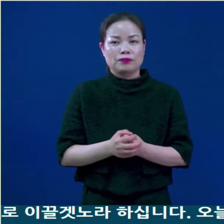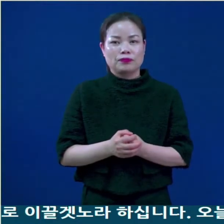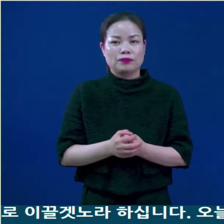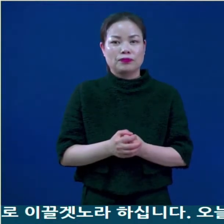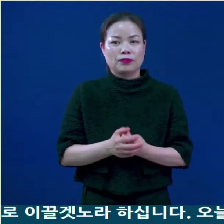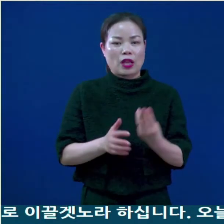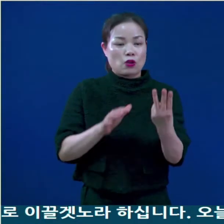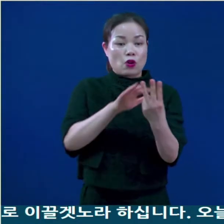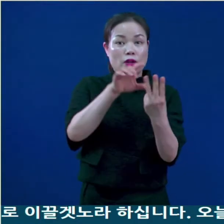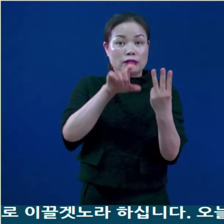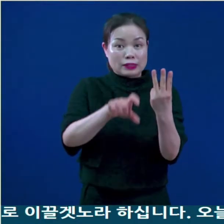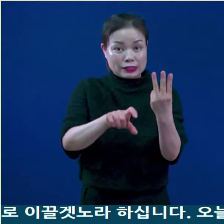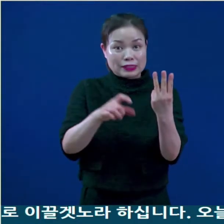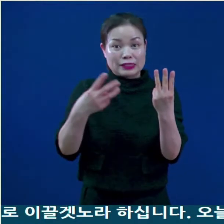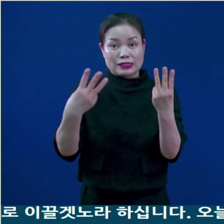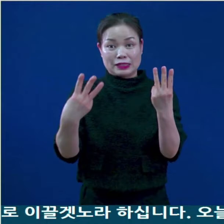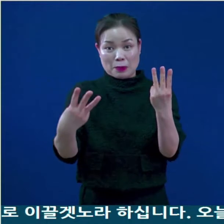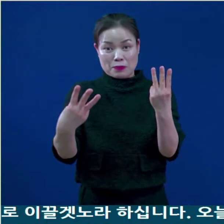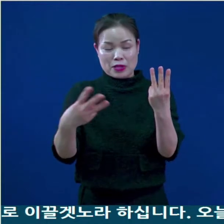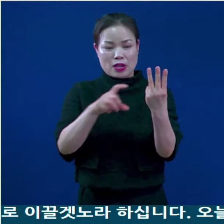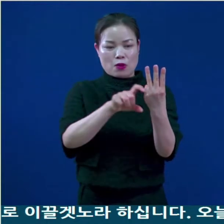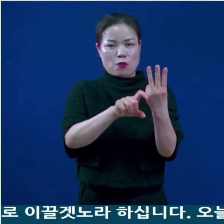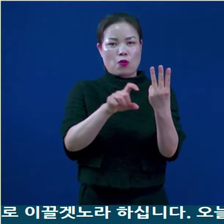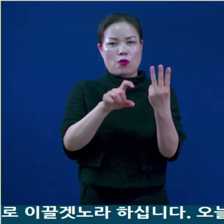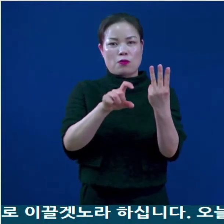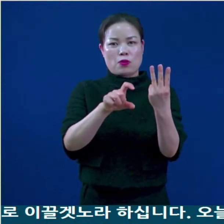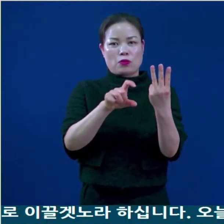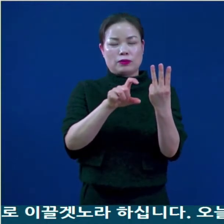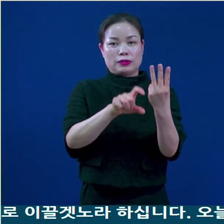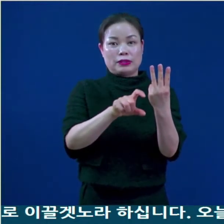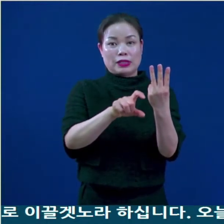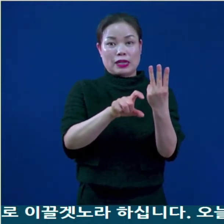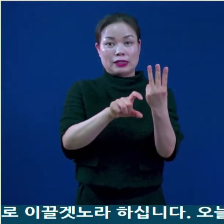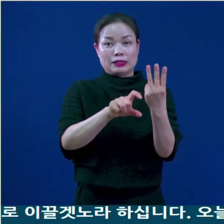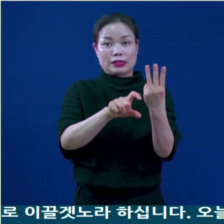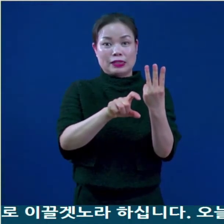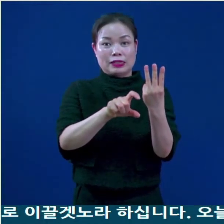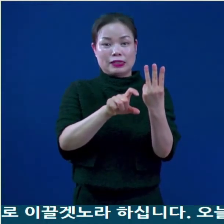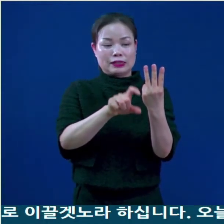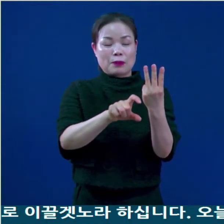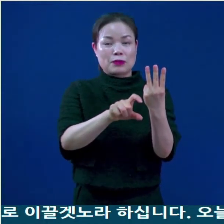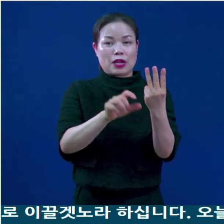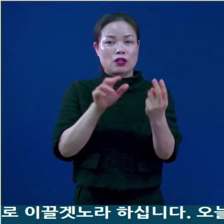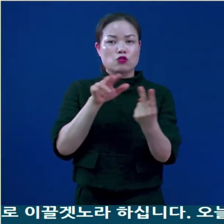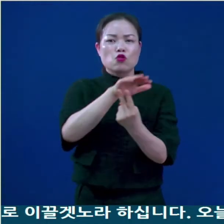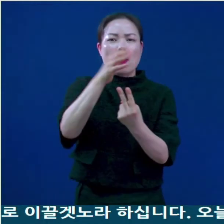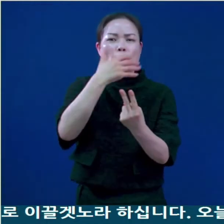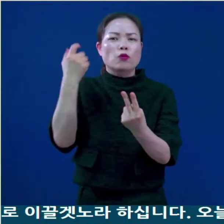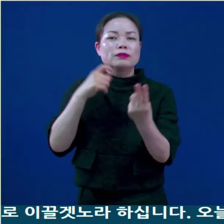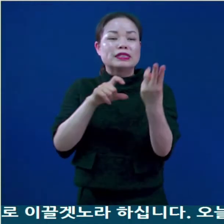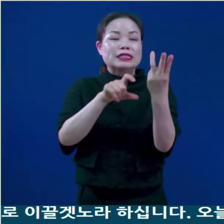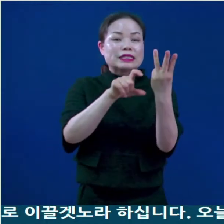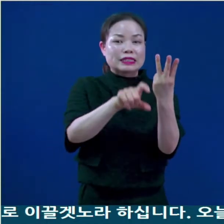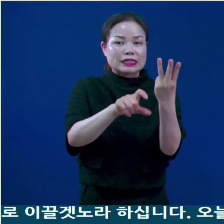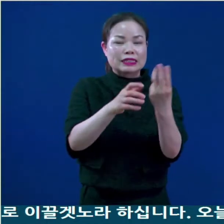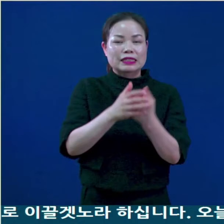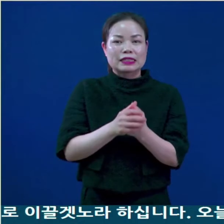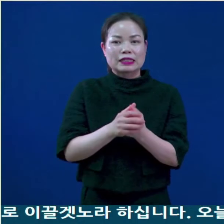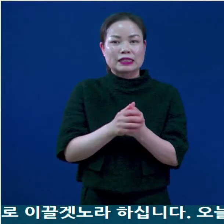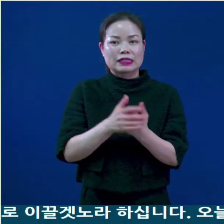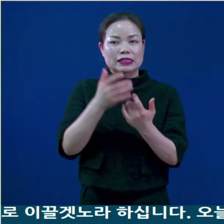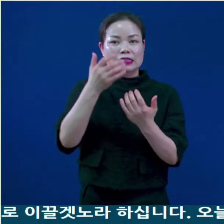요한복음 3장. 오늘 요한복음 많이 전체 보기 많이 합니다. 요한복음 3장 갑니다. 자, 니고데모가